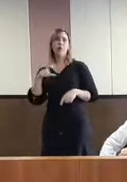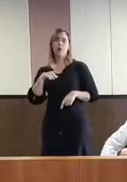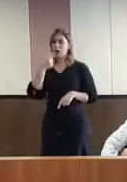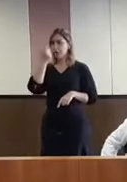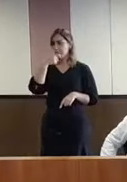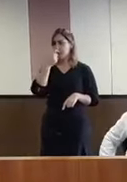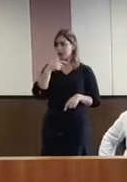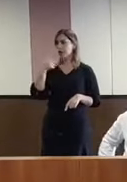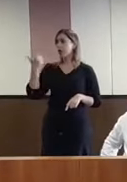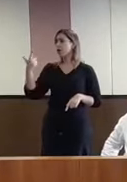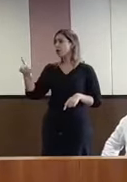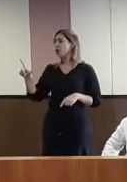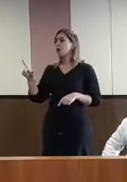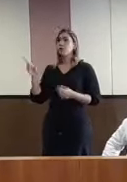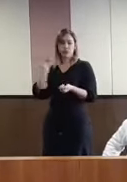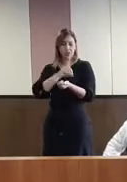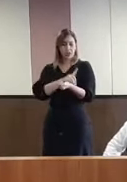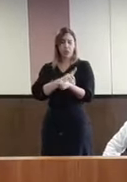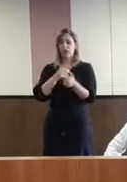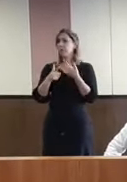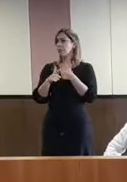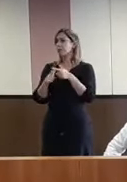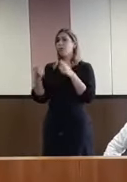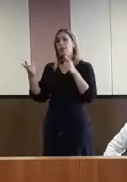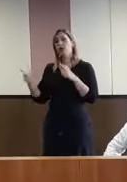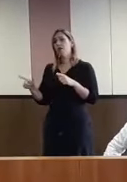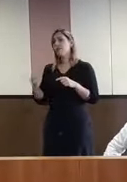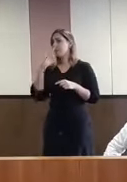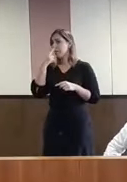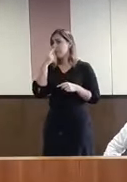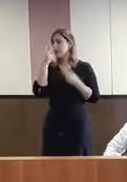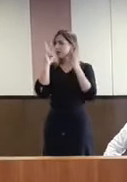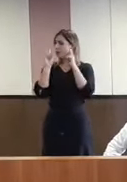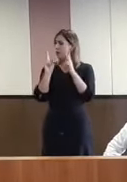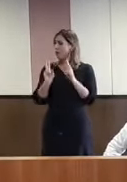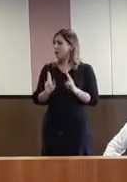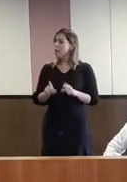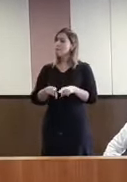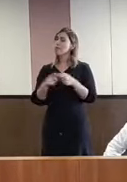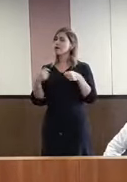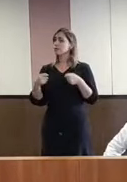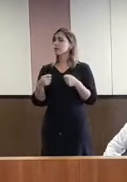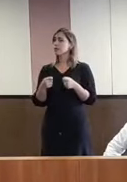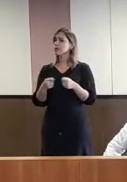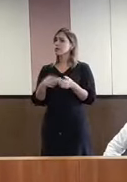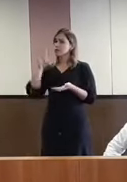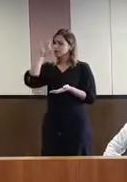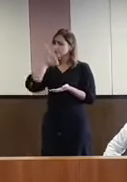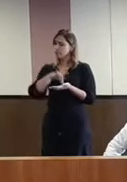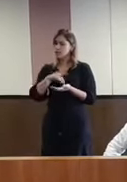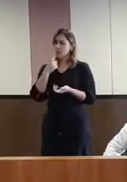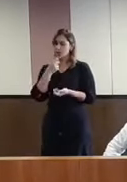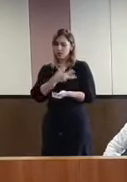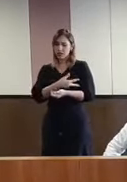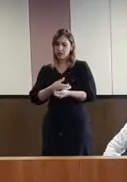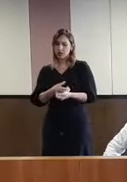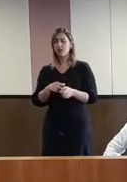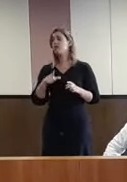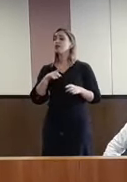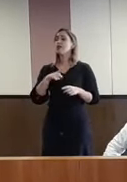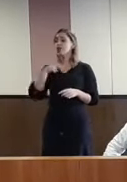um paciente com dengue, cujos sintomas eles parecem muito. Por isso que alguns dizem por aí que tem